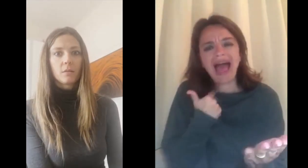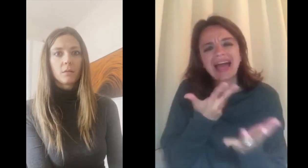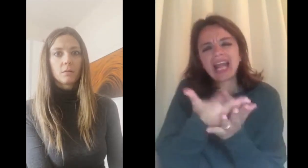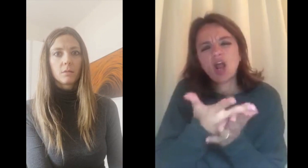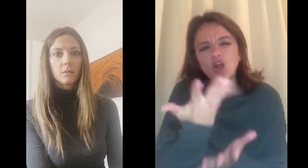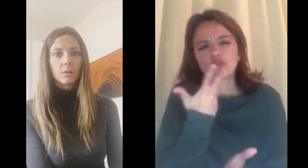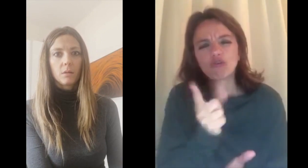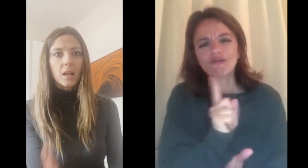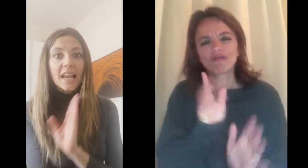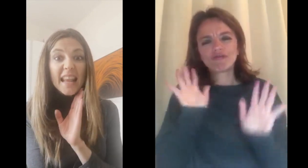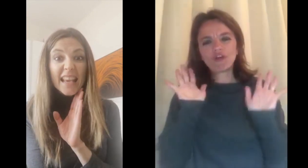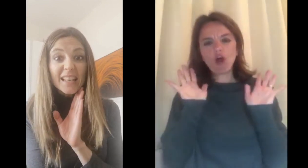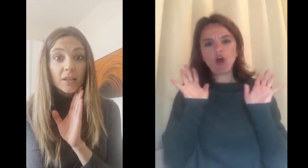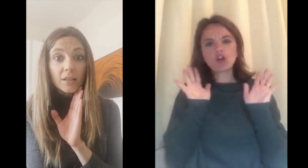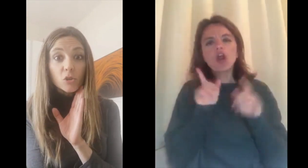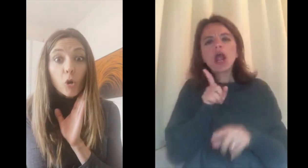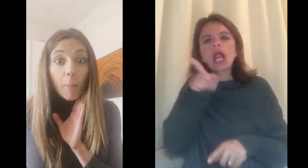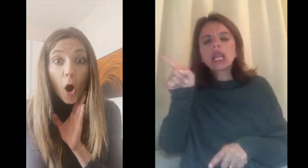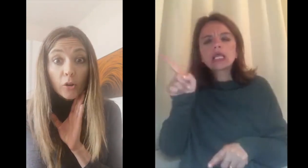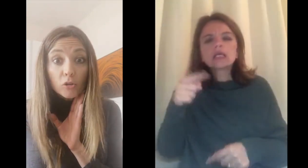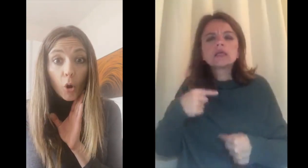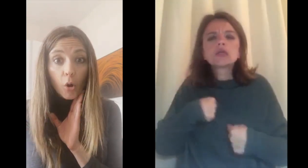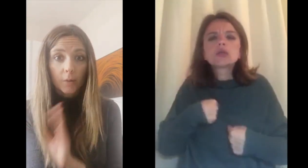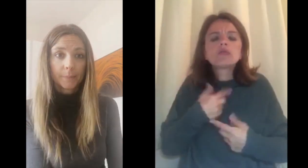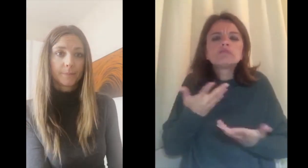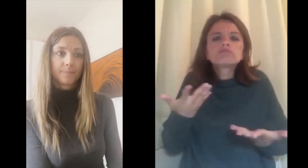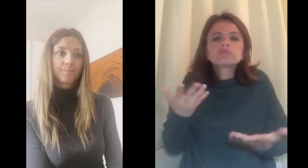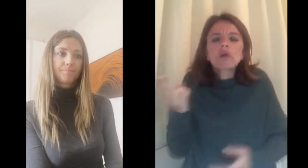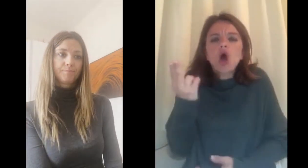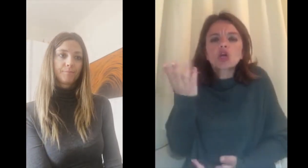voi. Lì sono morto.